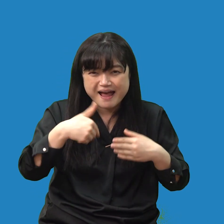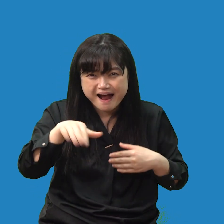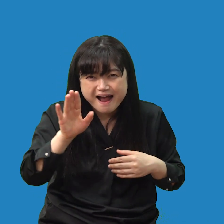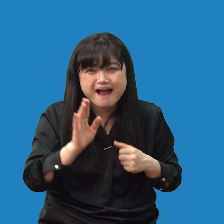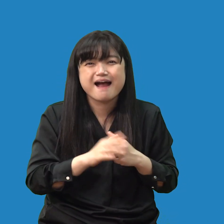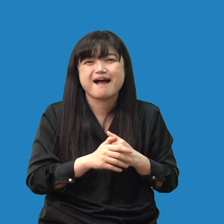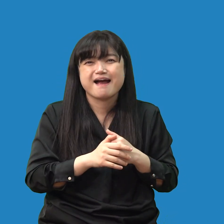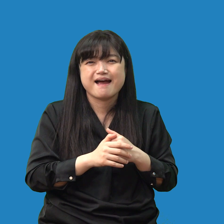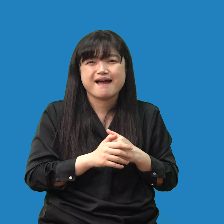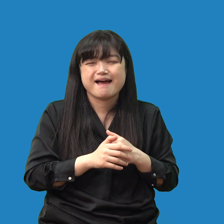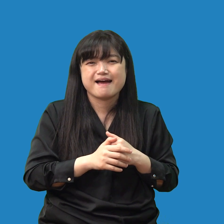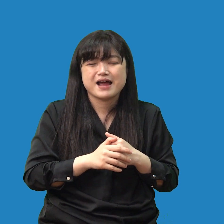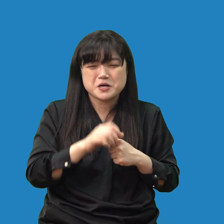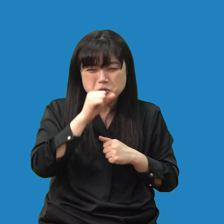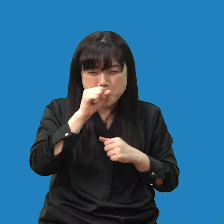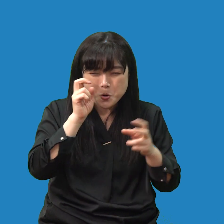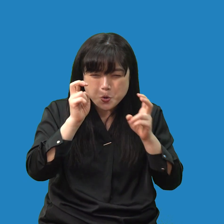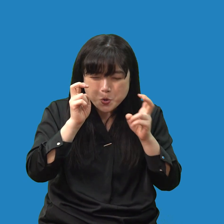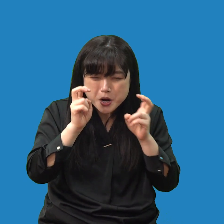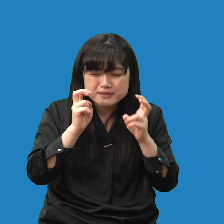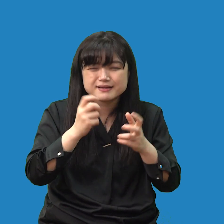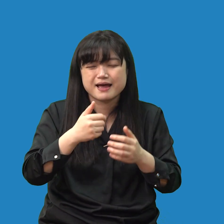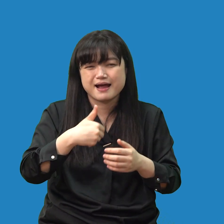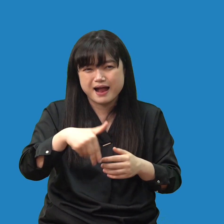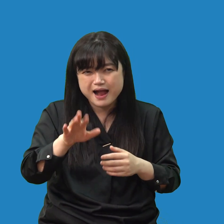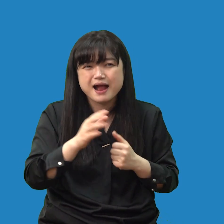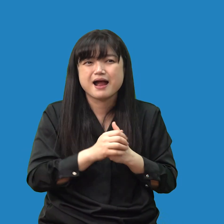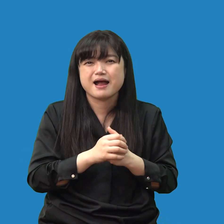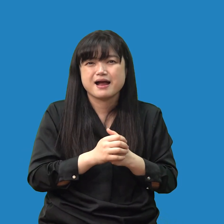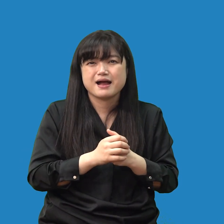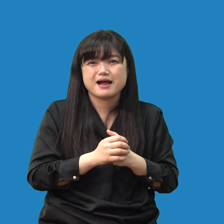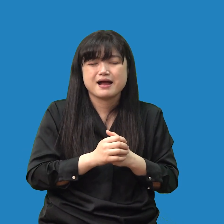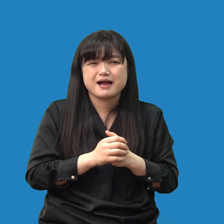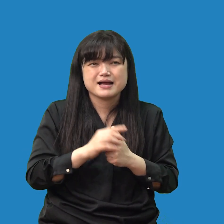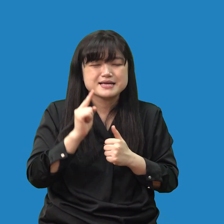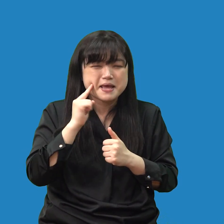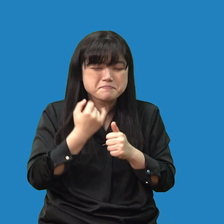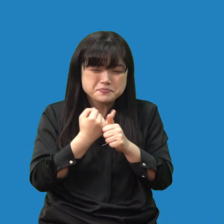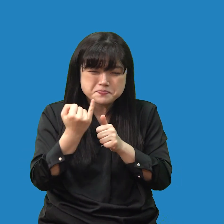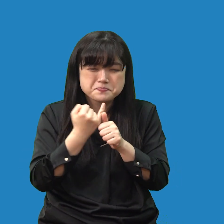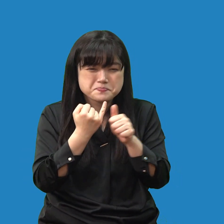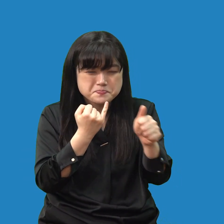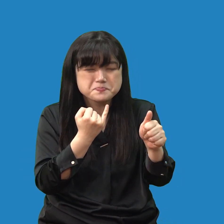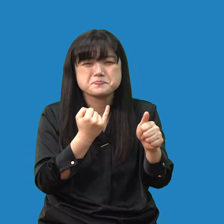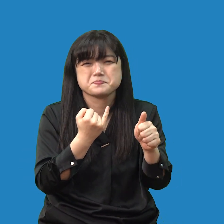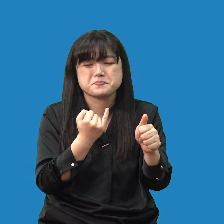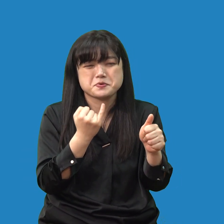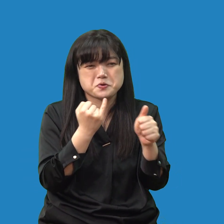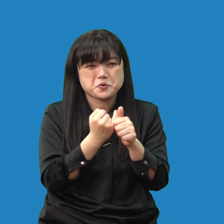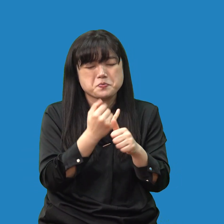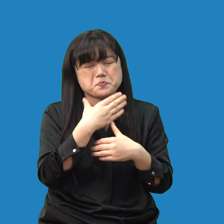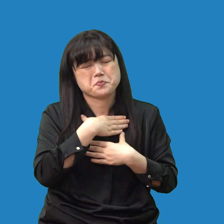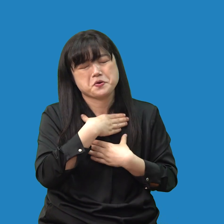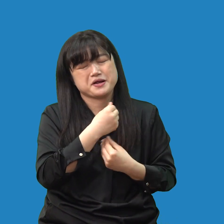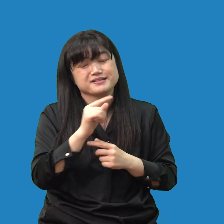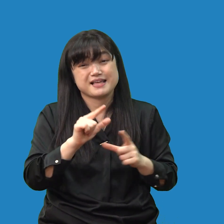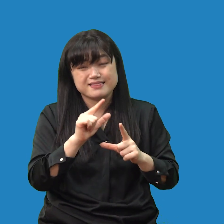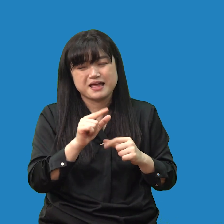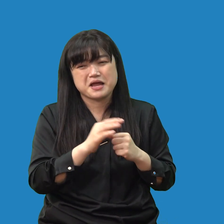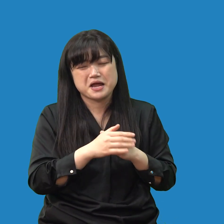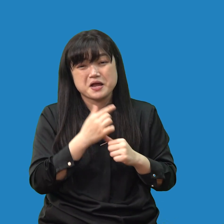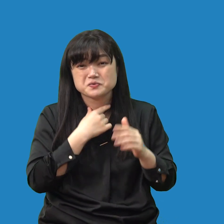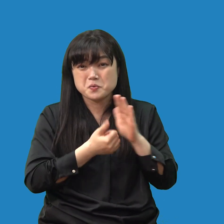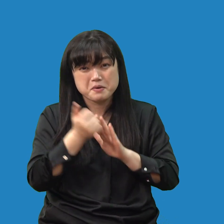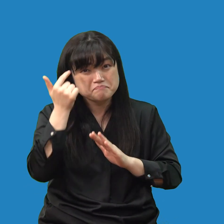가고 괜찮은 직장 가고 그리고 이쁜 배우자 만나서 평안하게 산다.